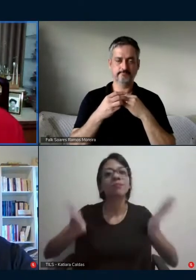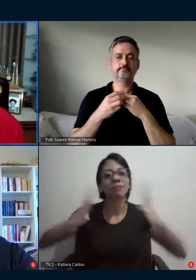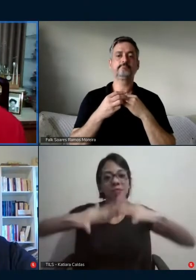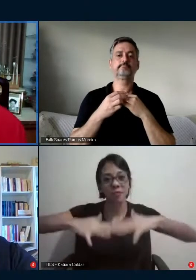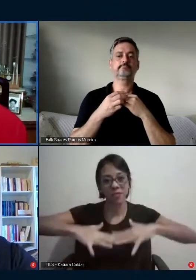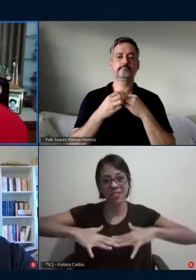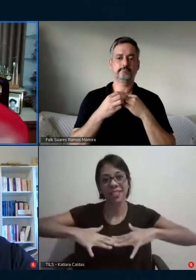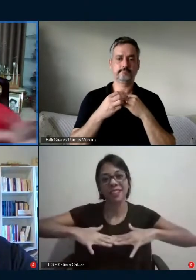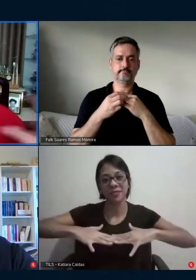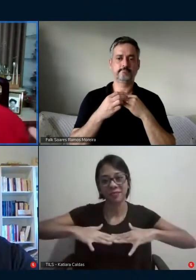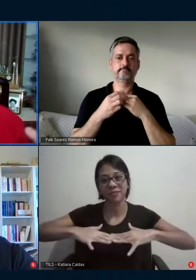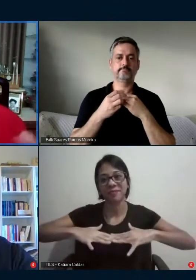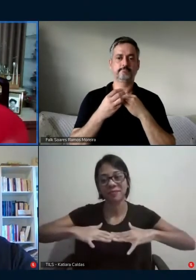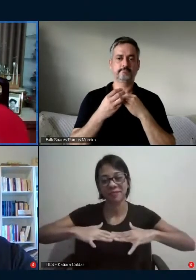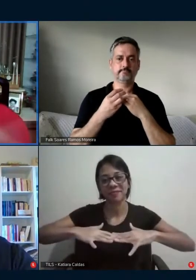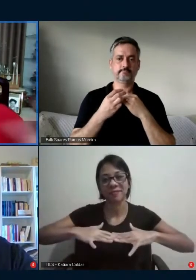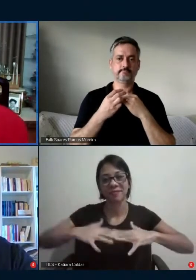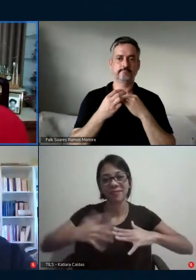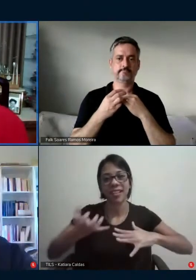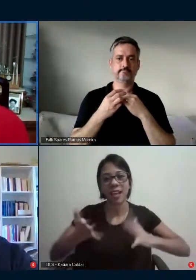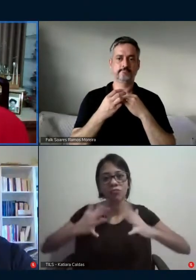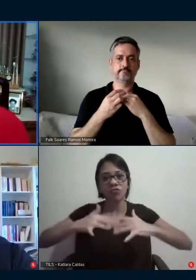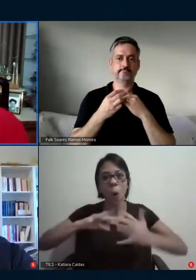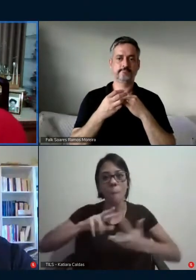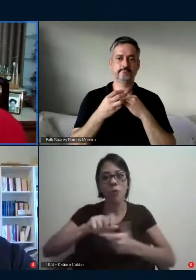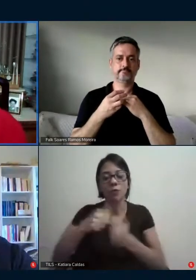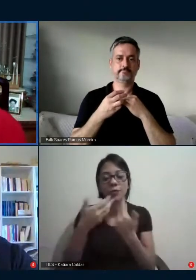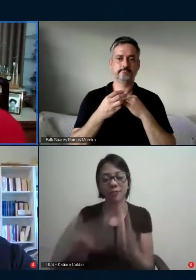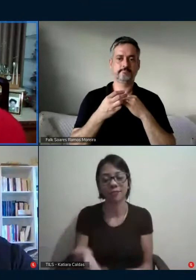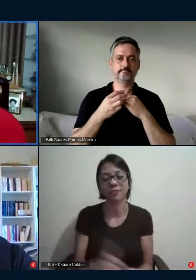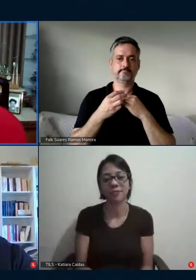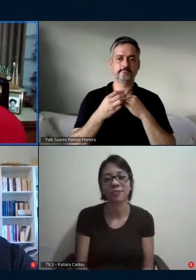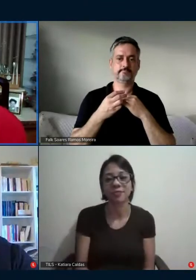não é? Harmonizar, queremos harmonizar o mundo.